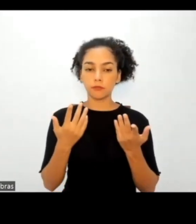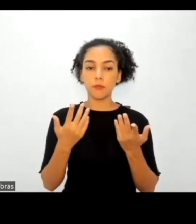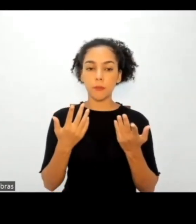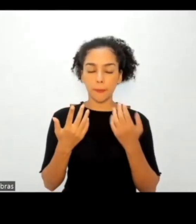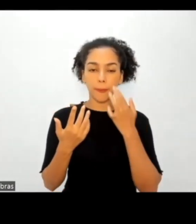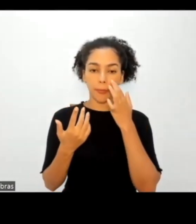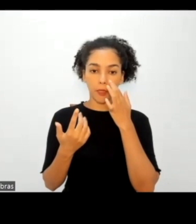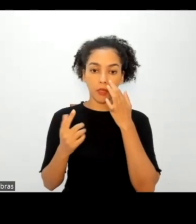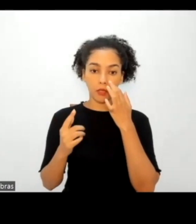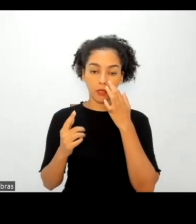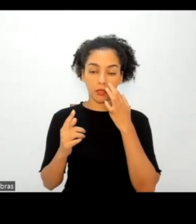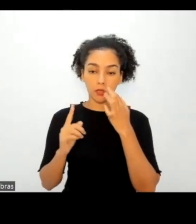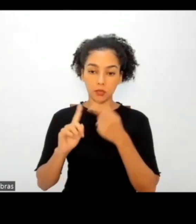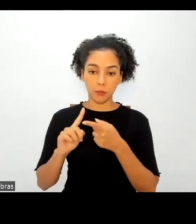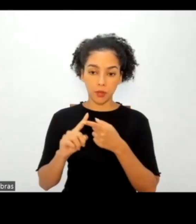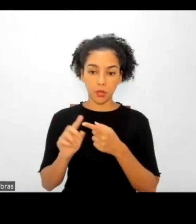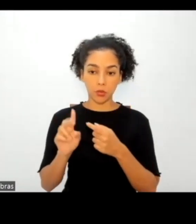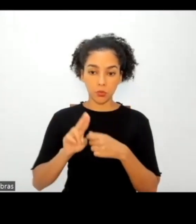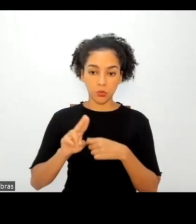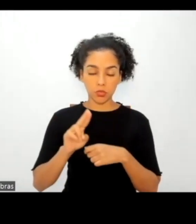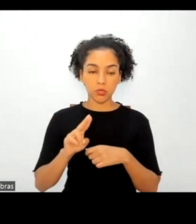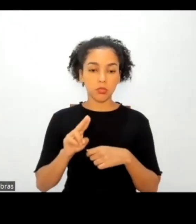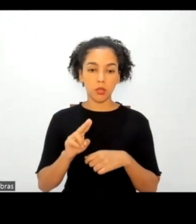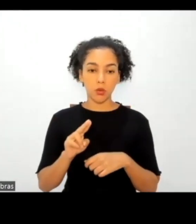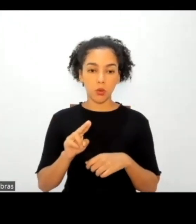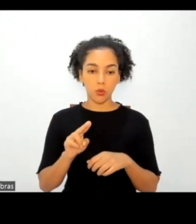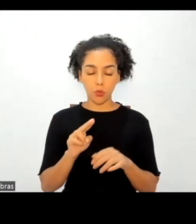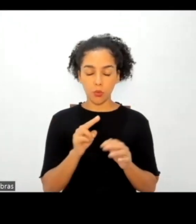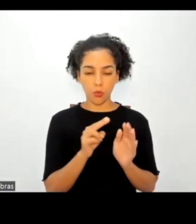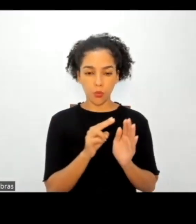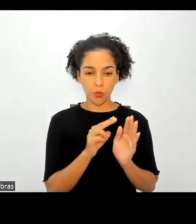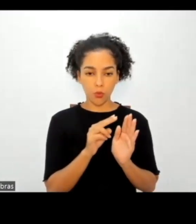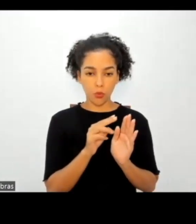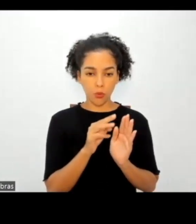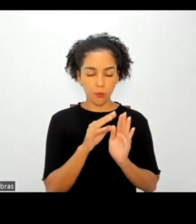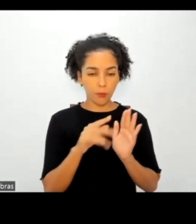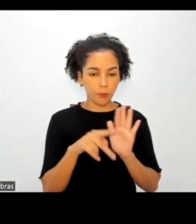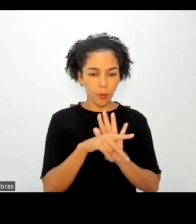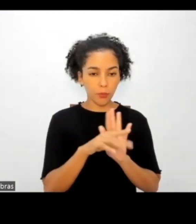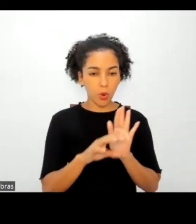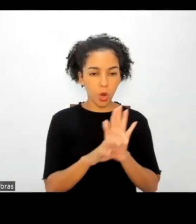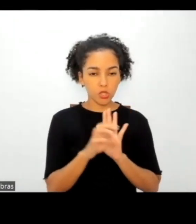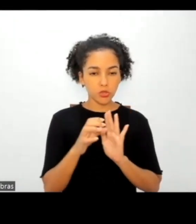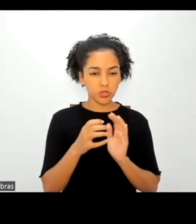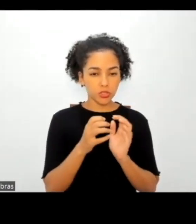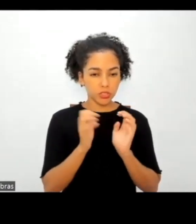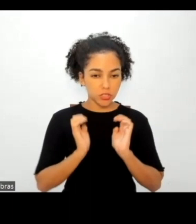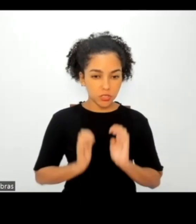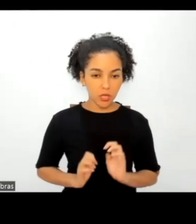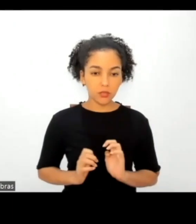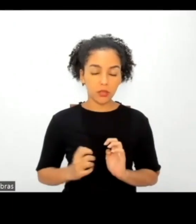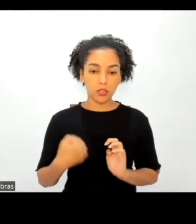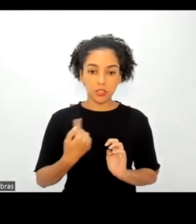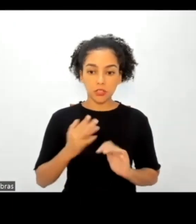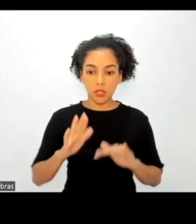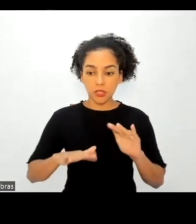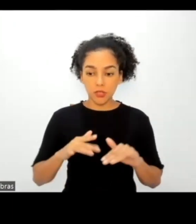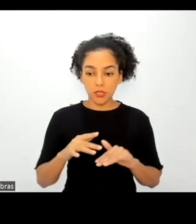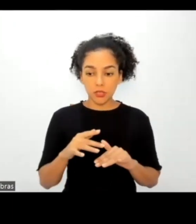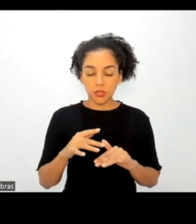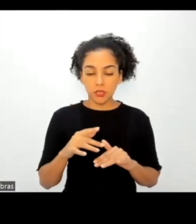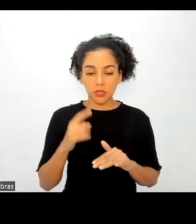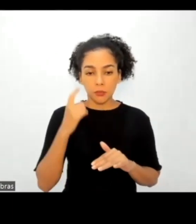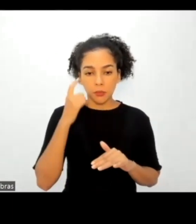nos princípios do código de ética isso é muito explícito, né, e que às vezes a gente tende, né, a